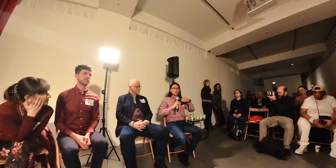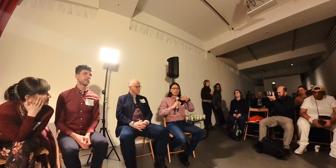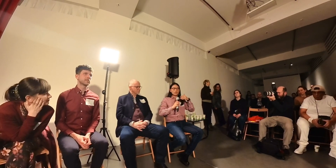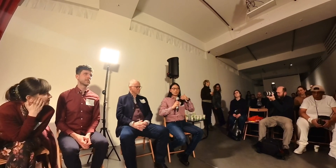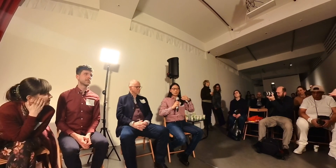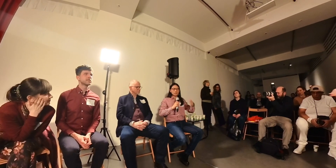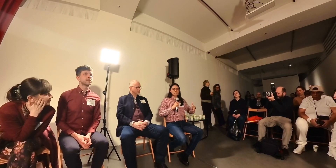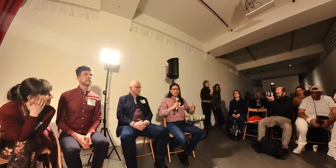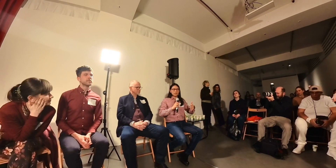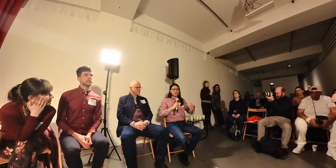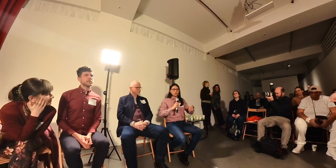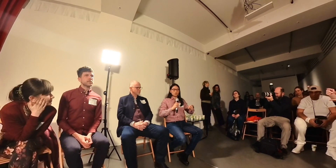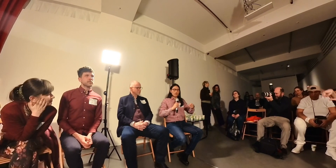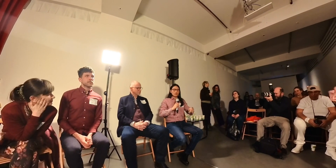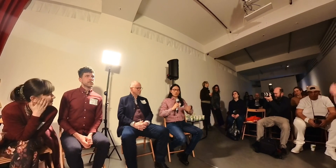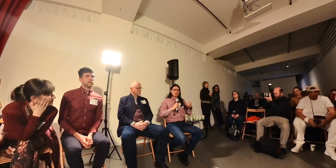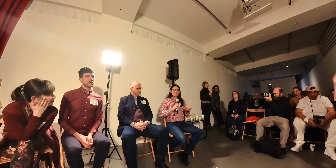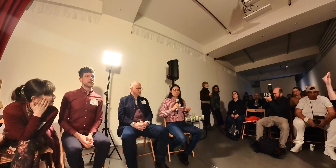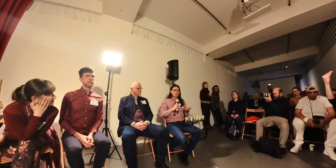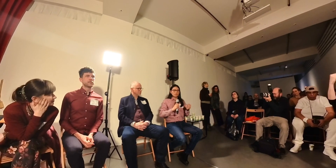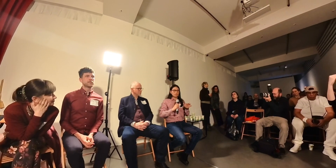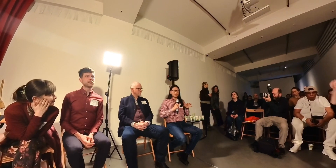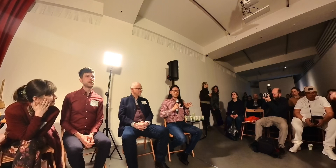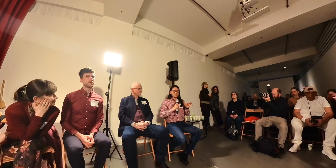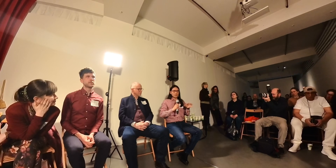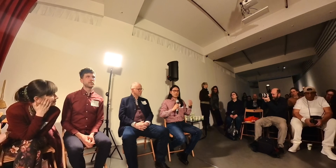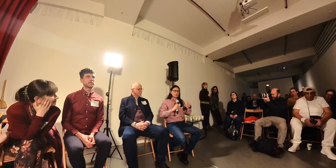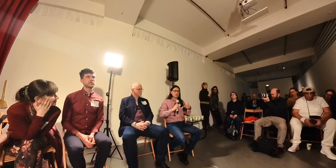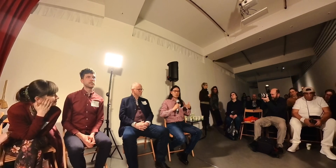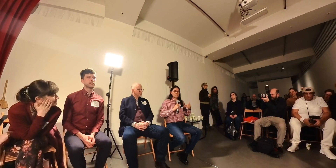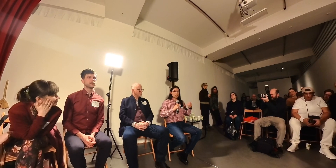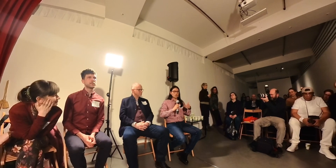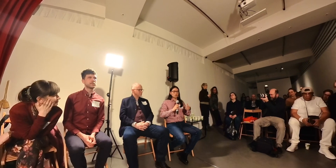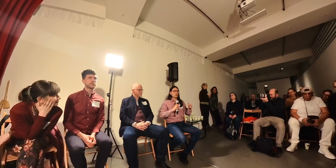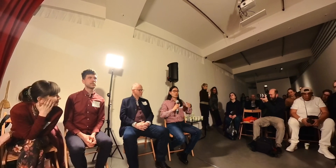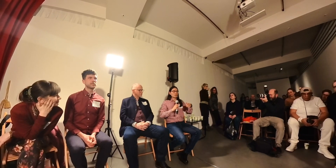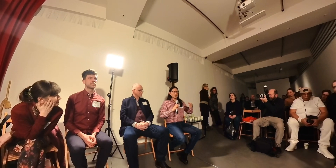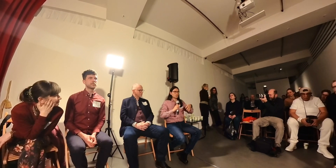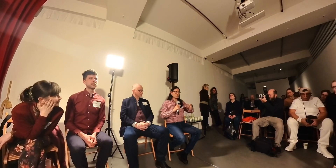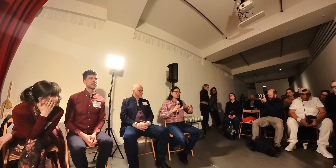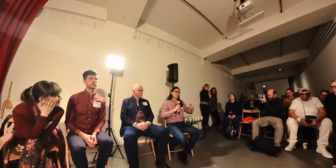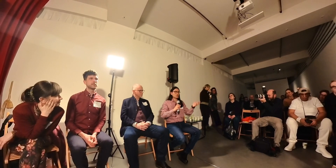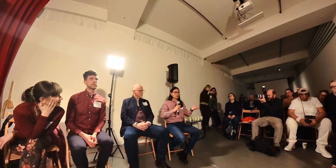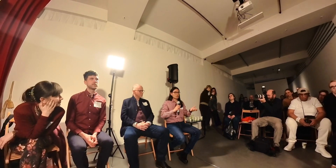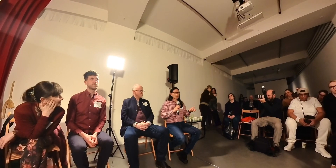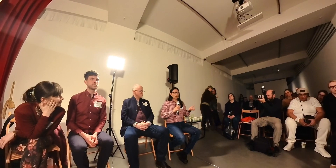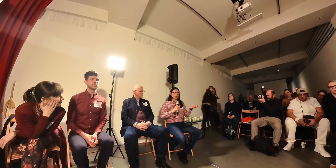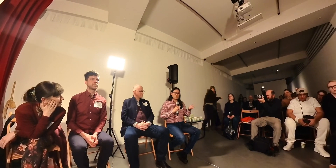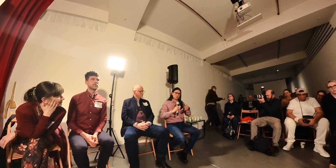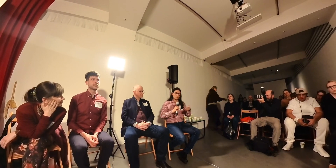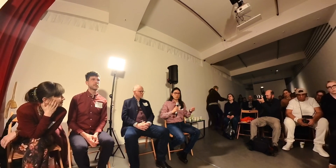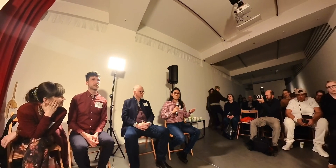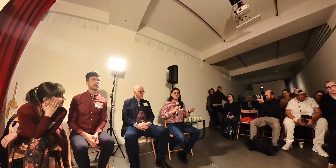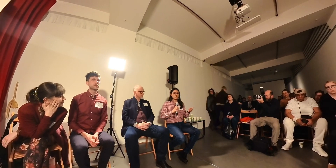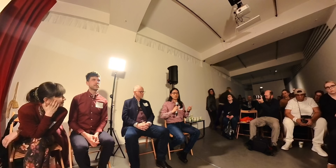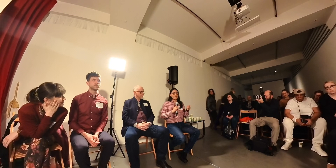změnu, o ten politický aktivismus. Takže, jak jsem říkal na začátku, a já bych tím prostě otevřel to téma možná